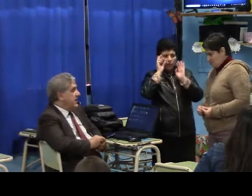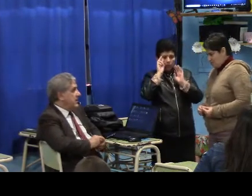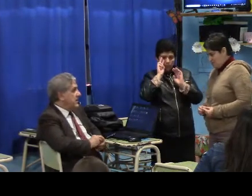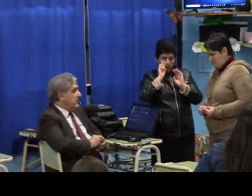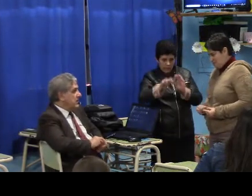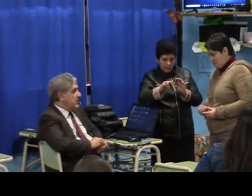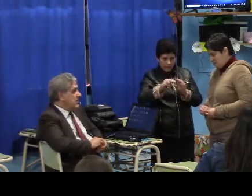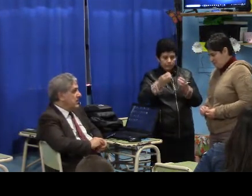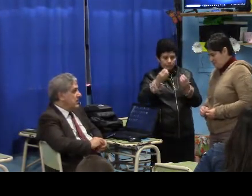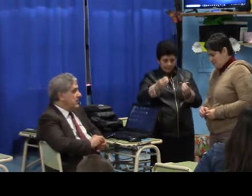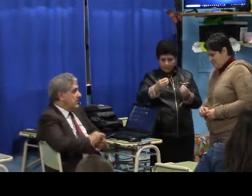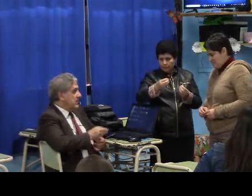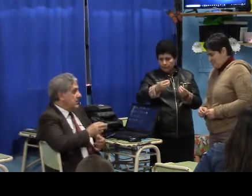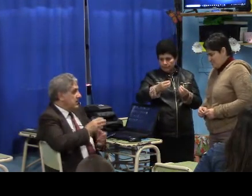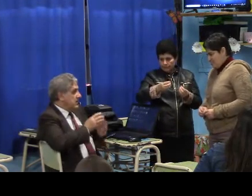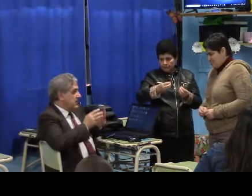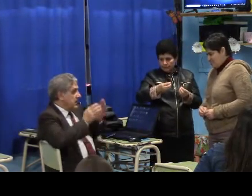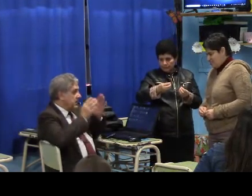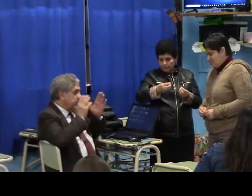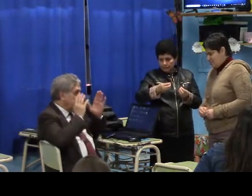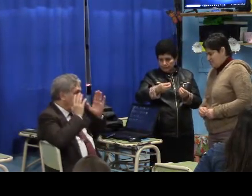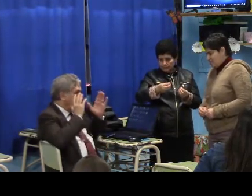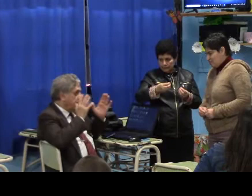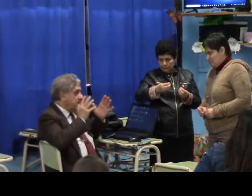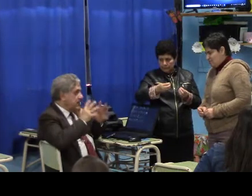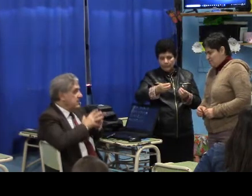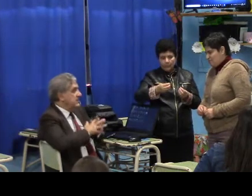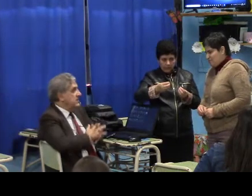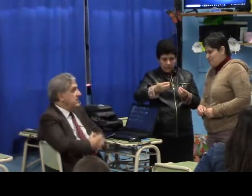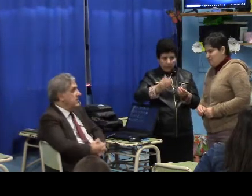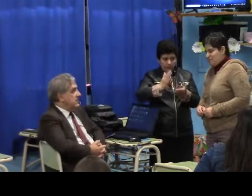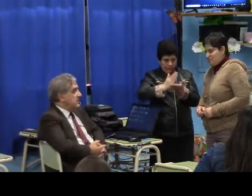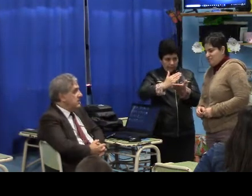que parte del contenido está recibiendo por la gente.